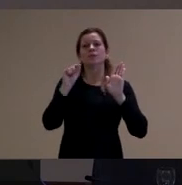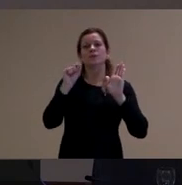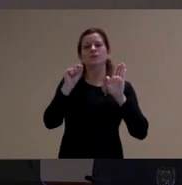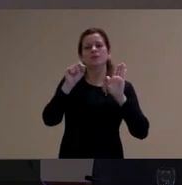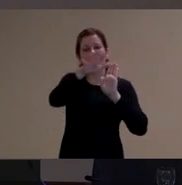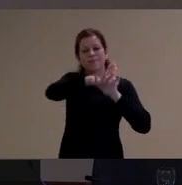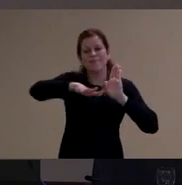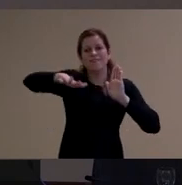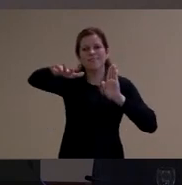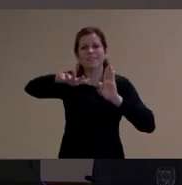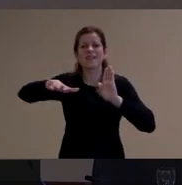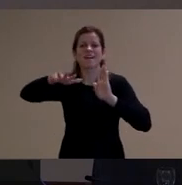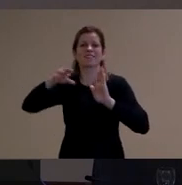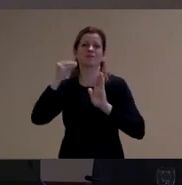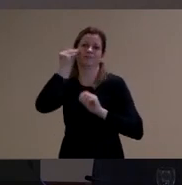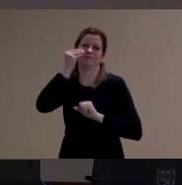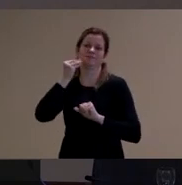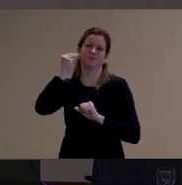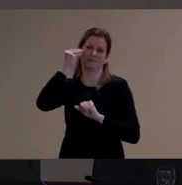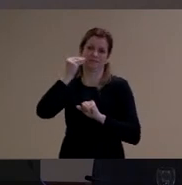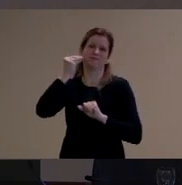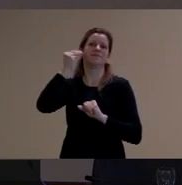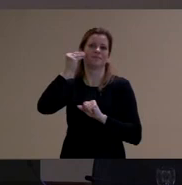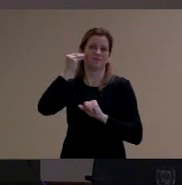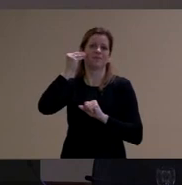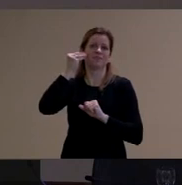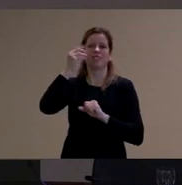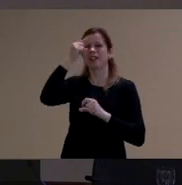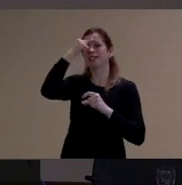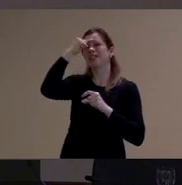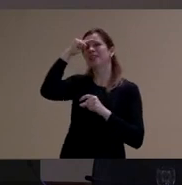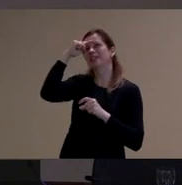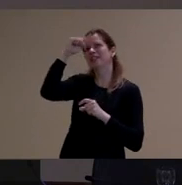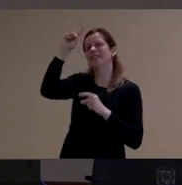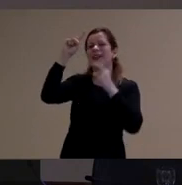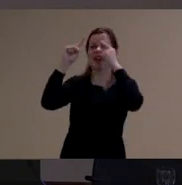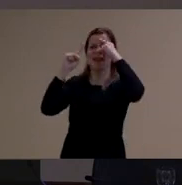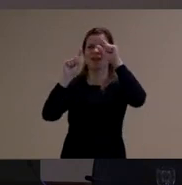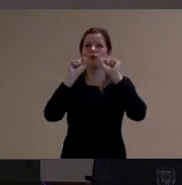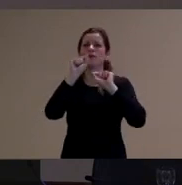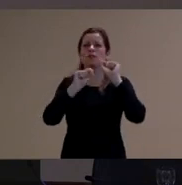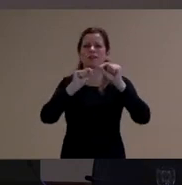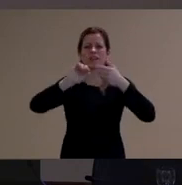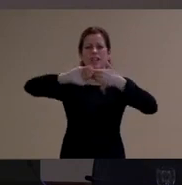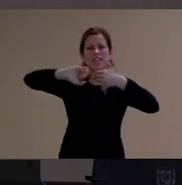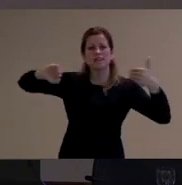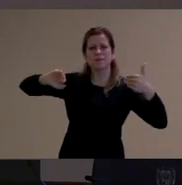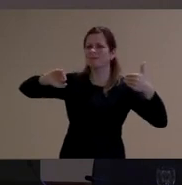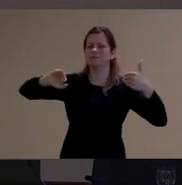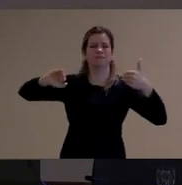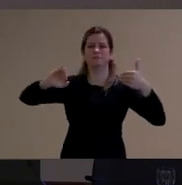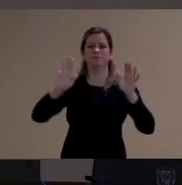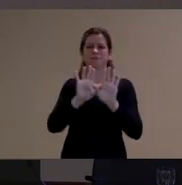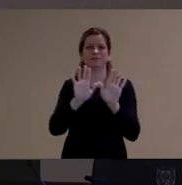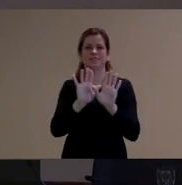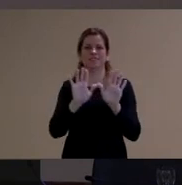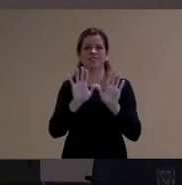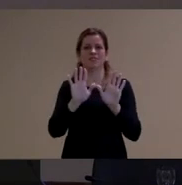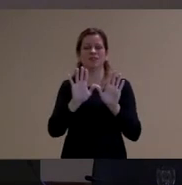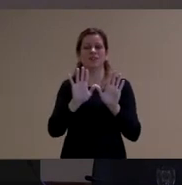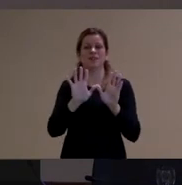Campos de experiência Elas têm essa essa ideia de que não seja algo separado mas sim